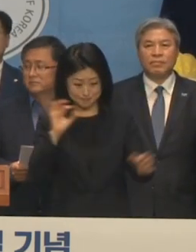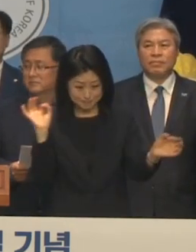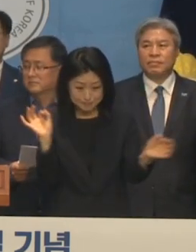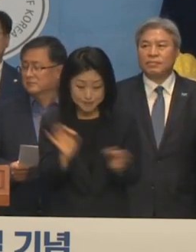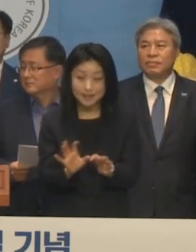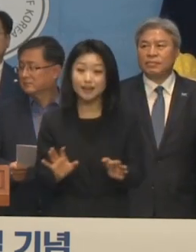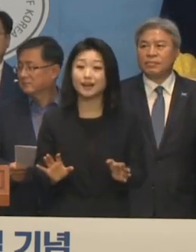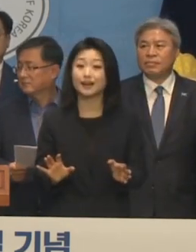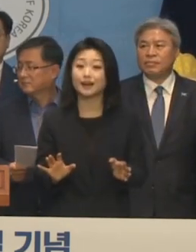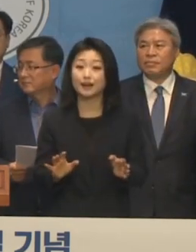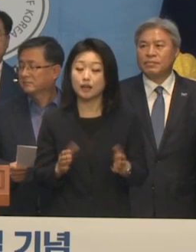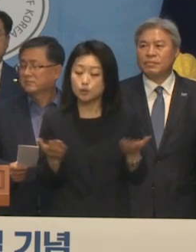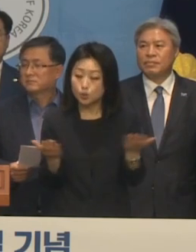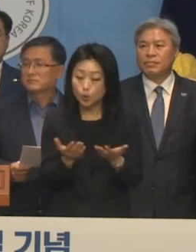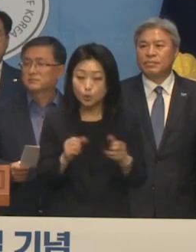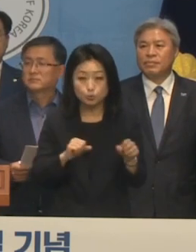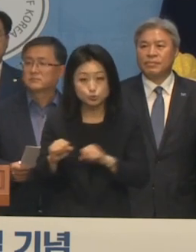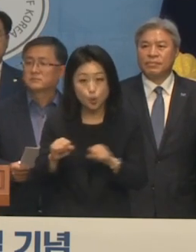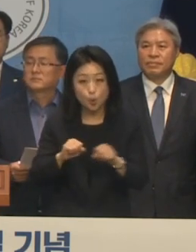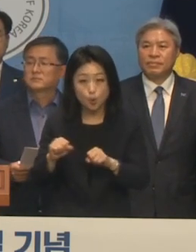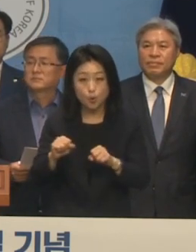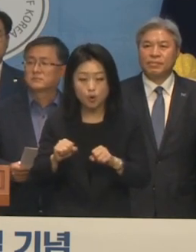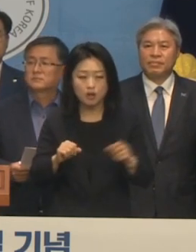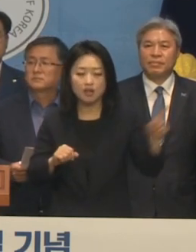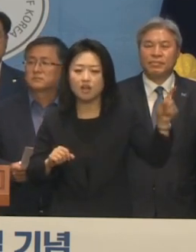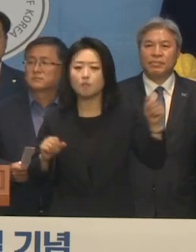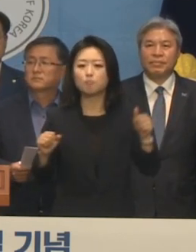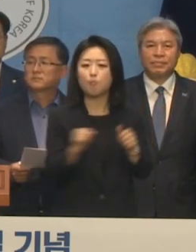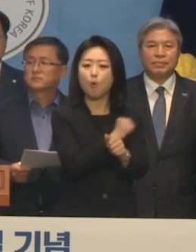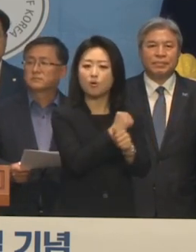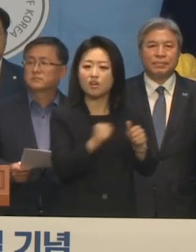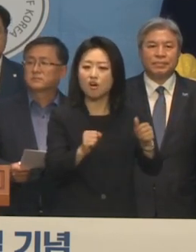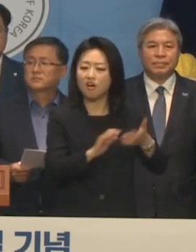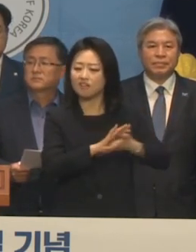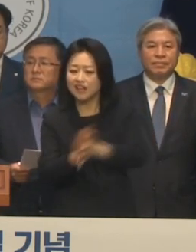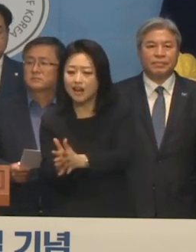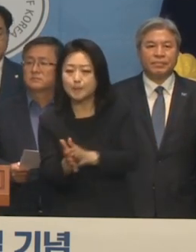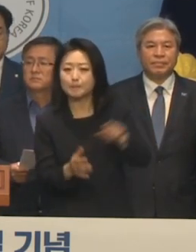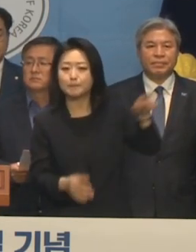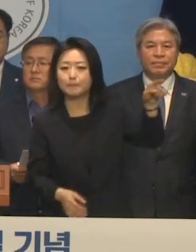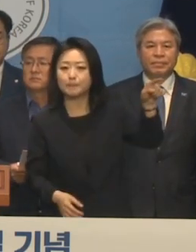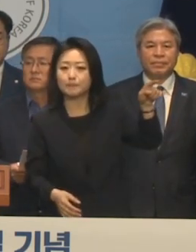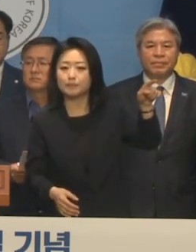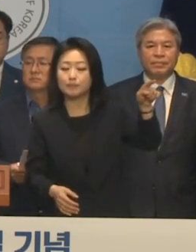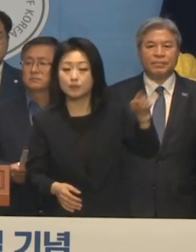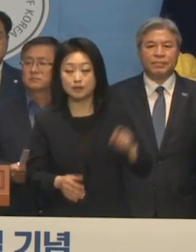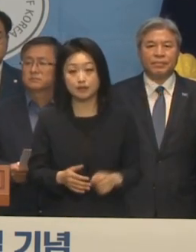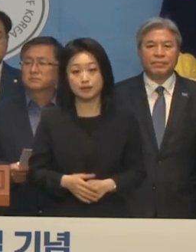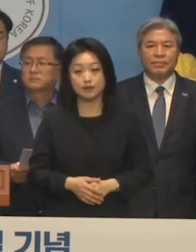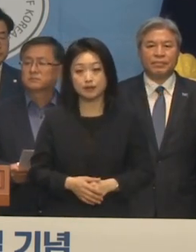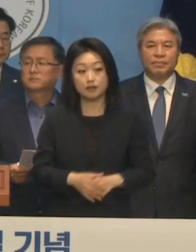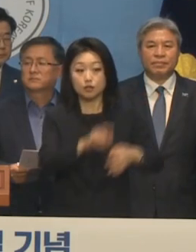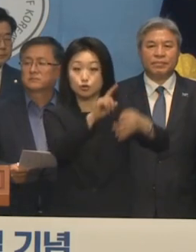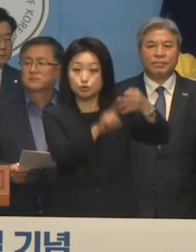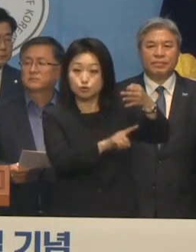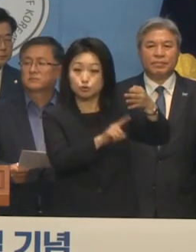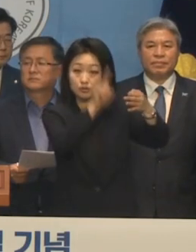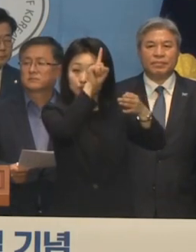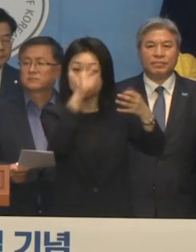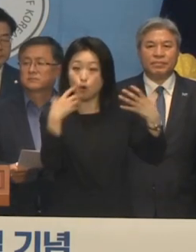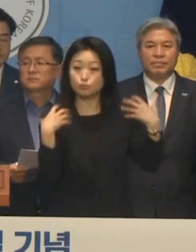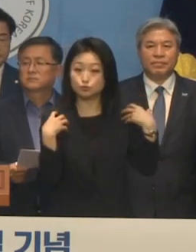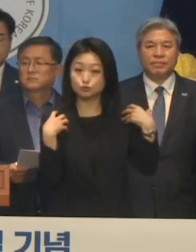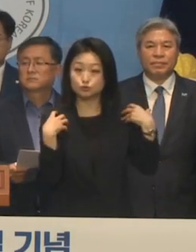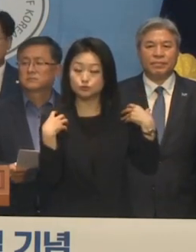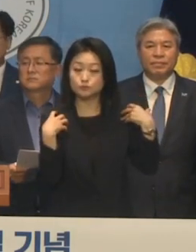일입니다. 그리고 노동운동을 폭력으로 탄압하고 있습니다. 우리가 이 윤석열